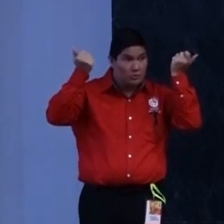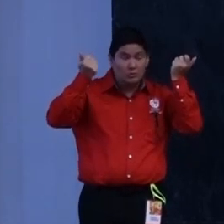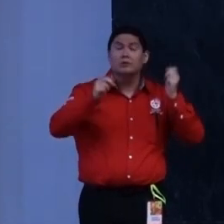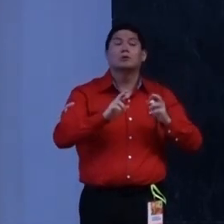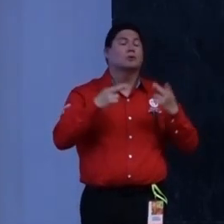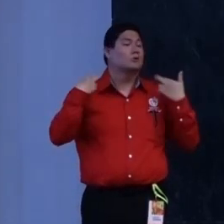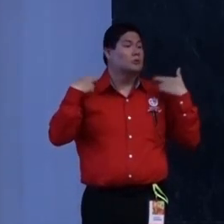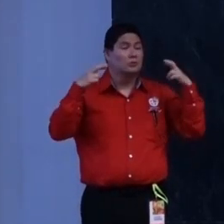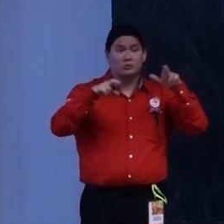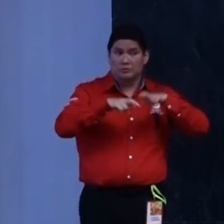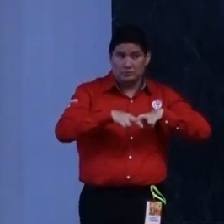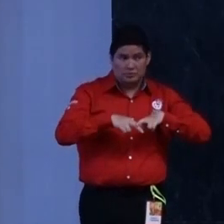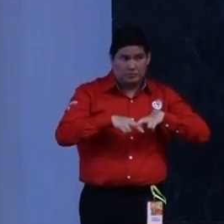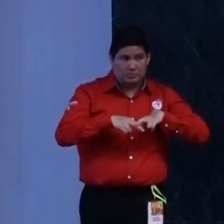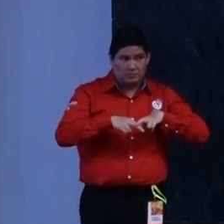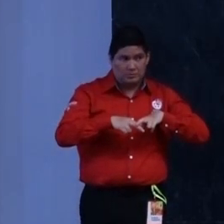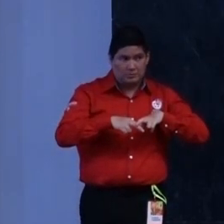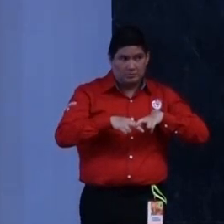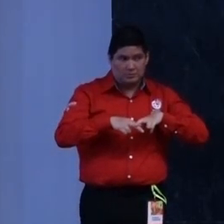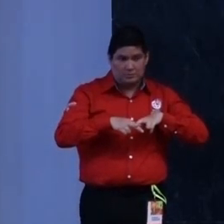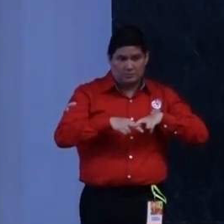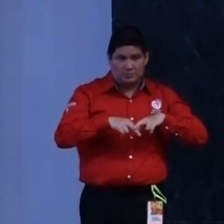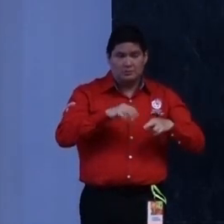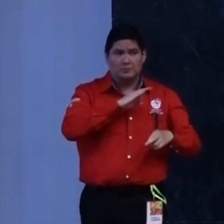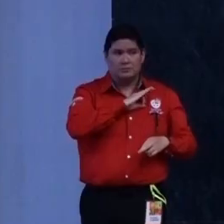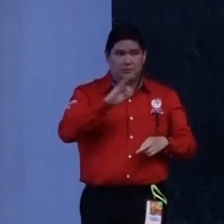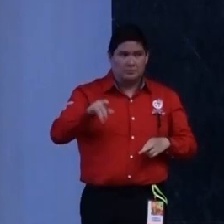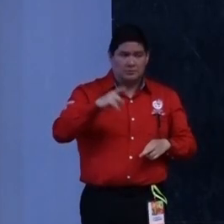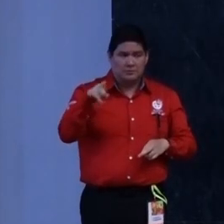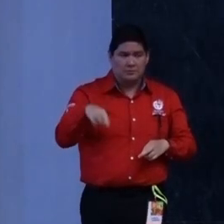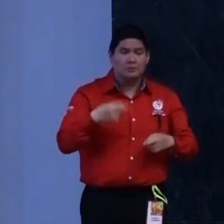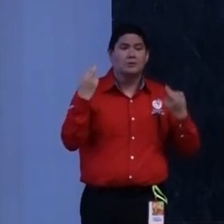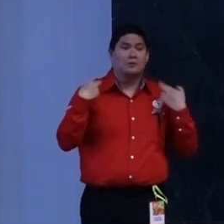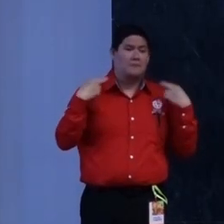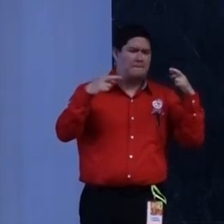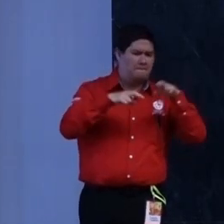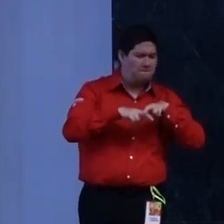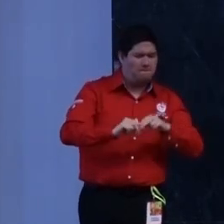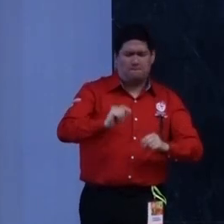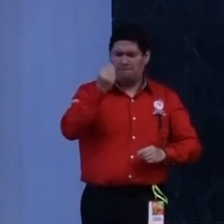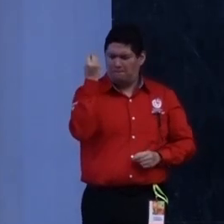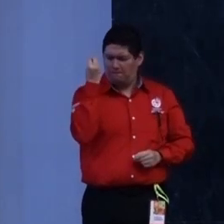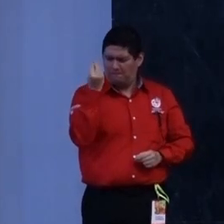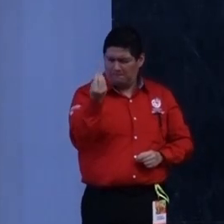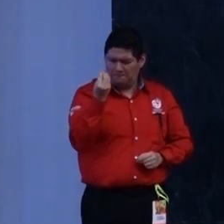profesores pueden ser profesores buenísimos en tu área.